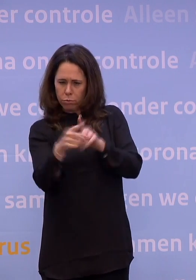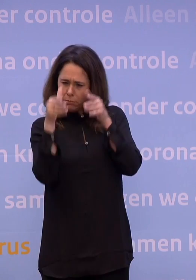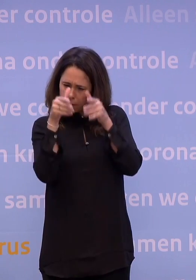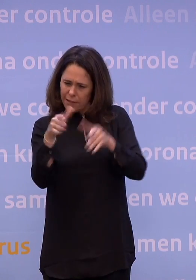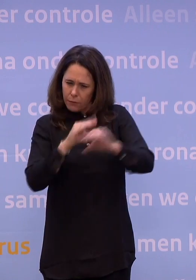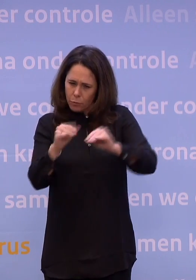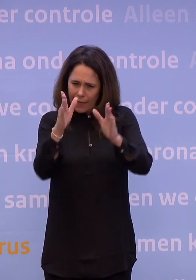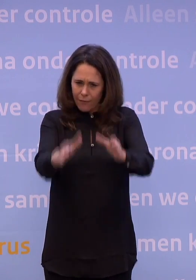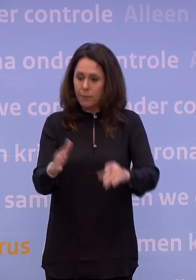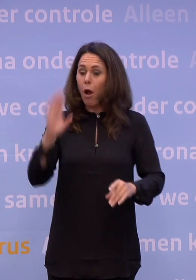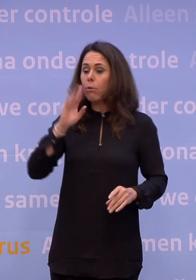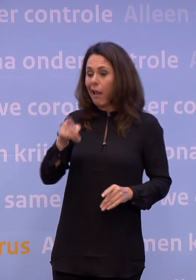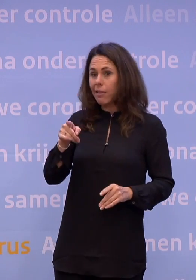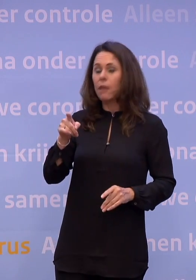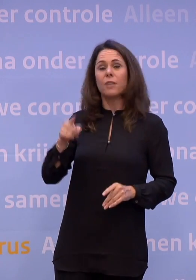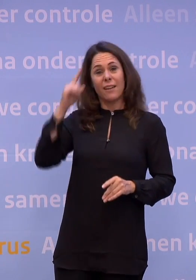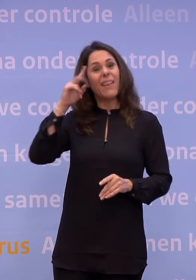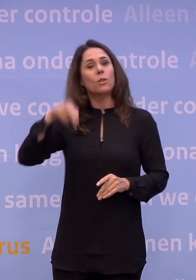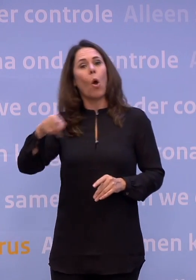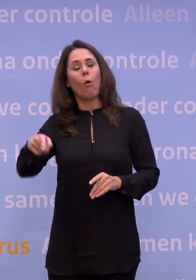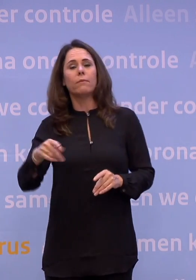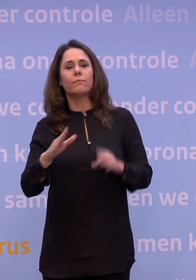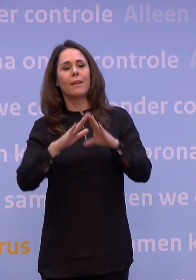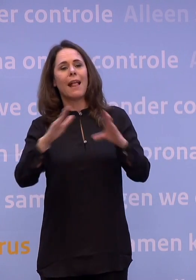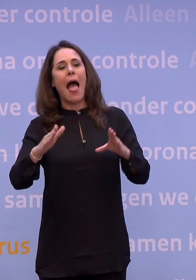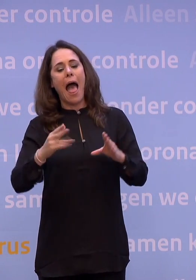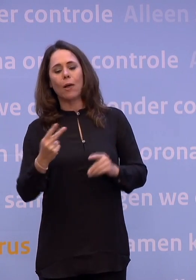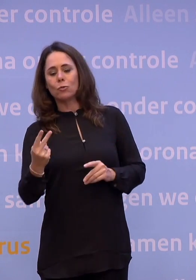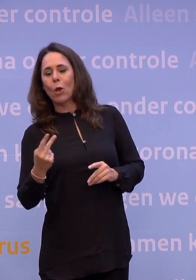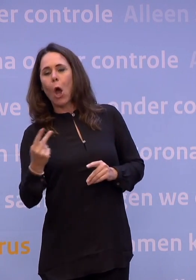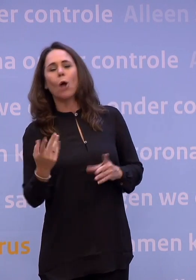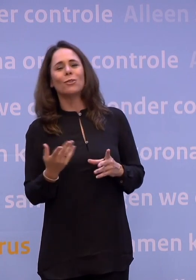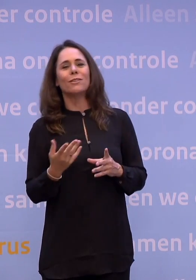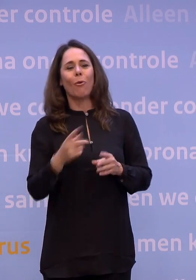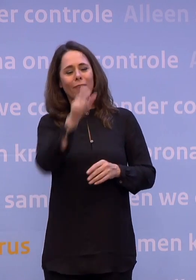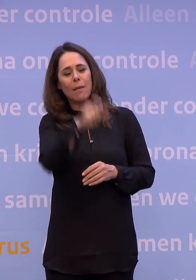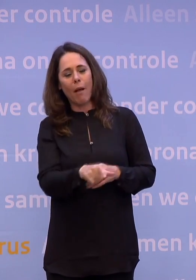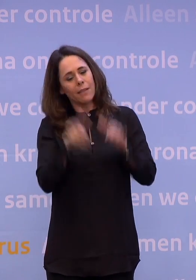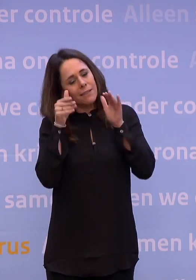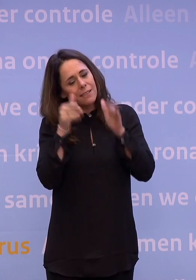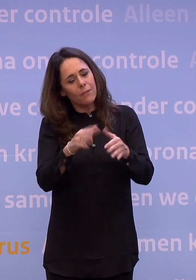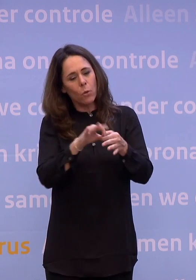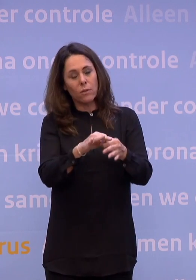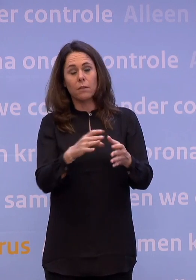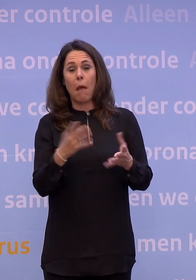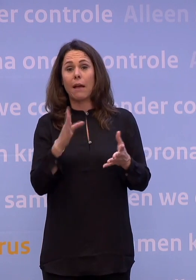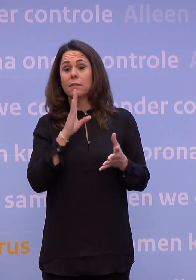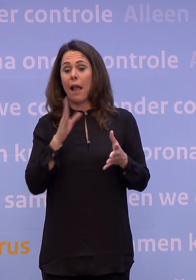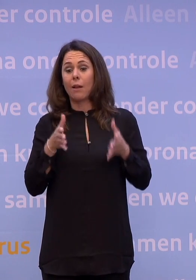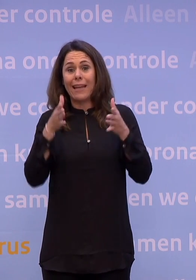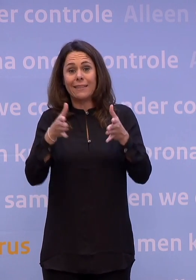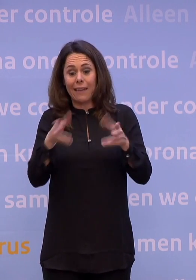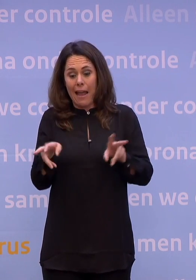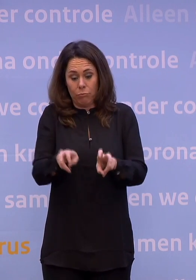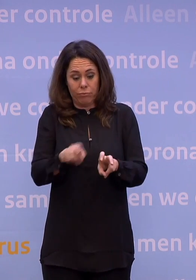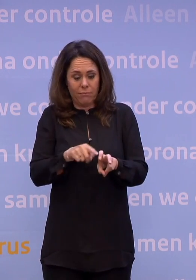...en degene die je ook kent, die kun je je vaak wel herinneren. Dat zijn vaak je huisgenoten of mensen met wie je heel intensief contact hebt gehad... ...maar de mensen bij wie je lang in de trein hebt gezeten, dat kun je je